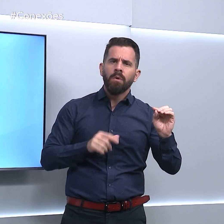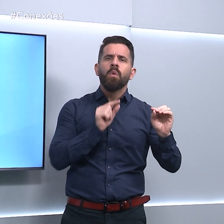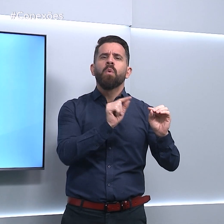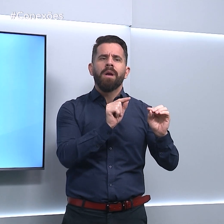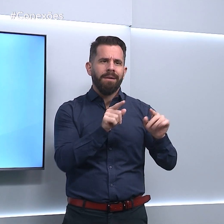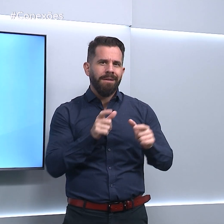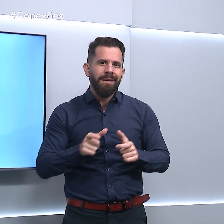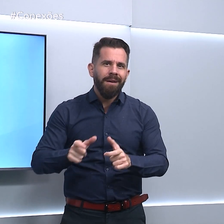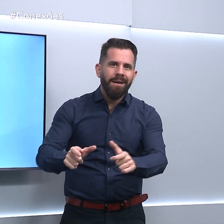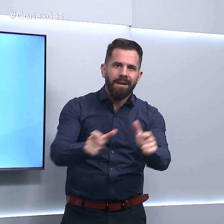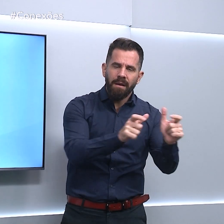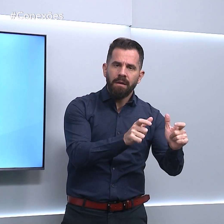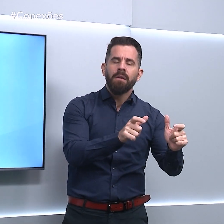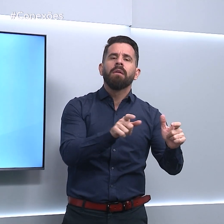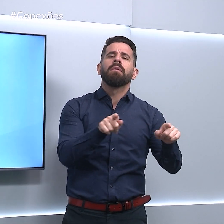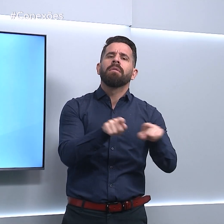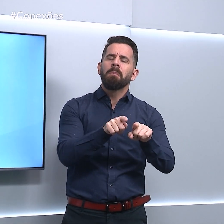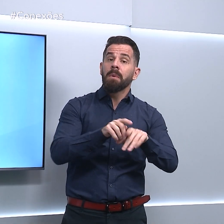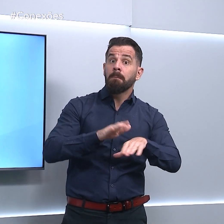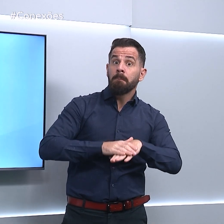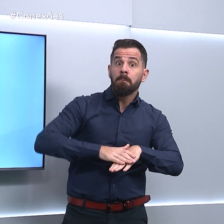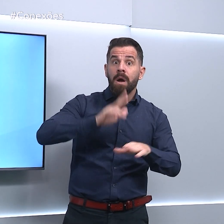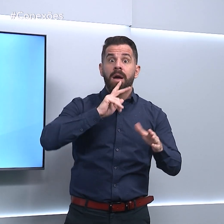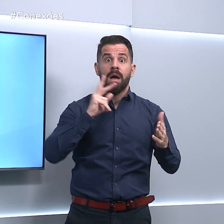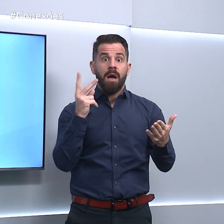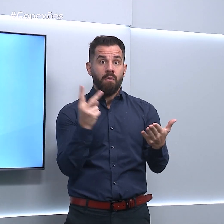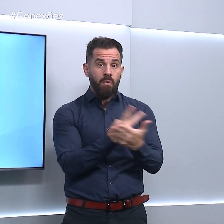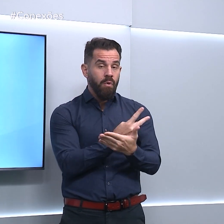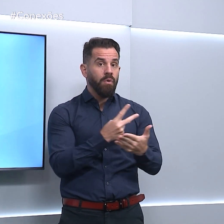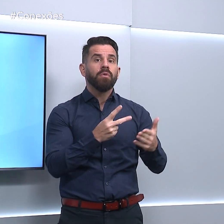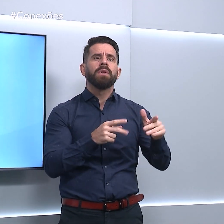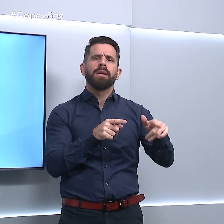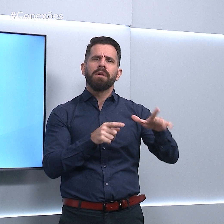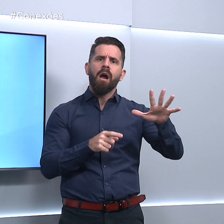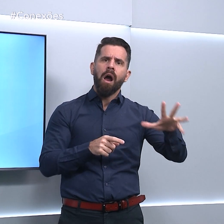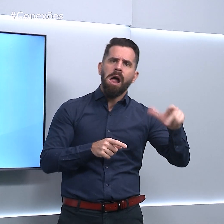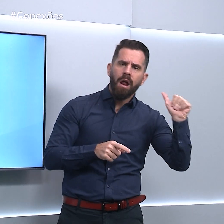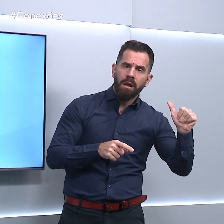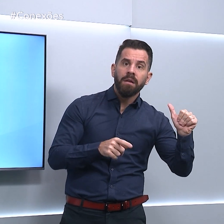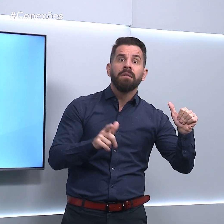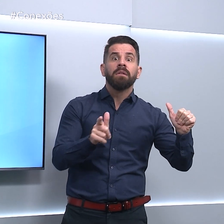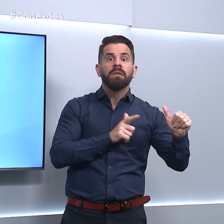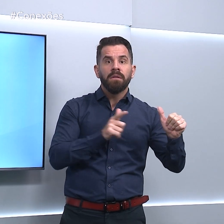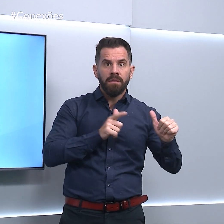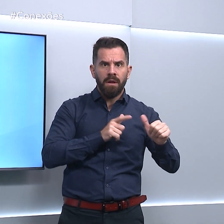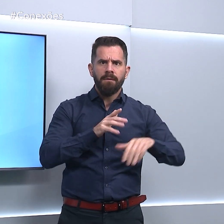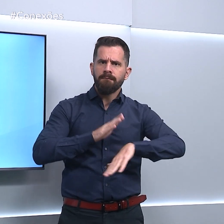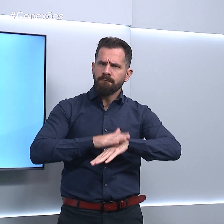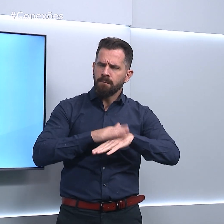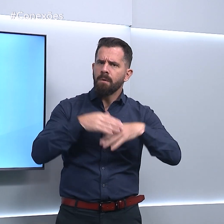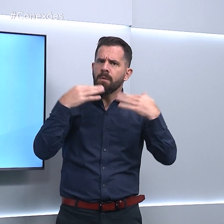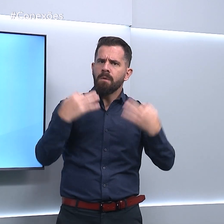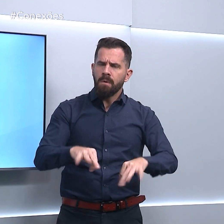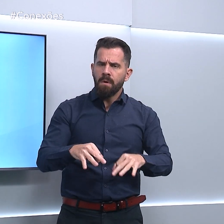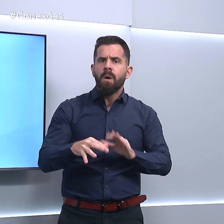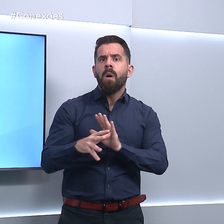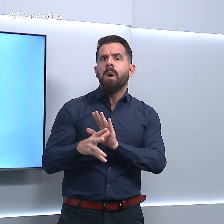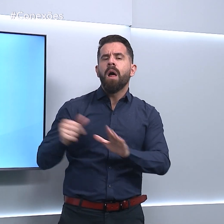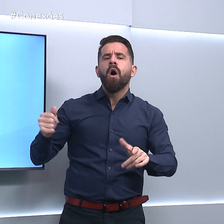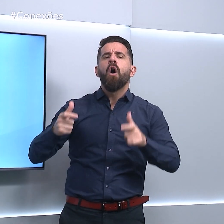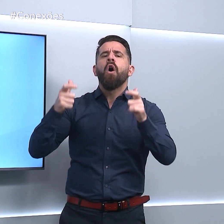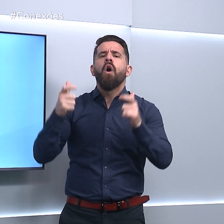os locais mais frequentemente citados em casos de roubo e furto de aparelhos são as